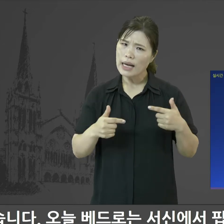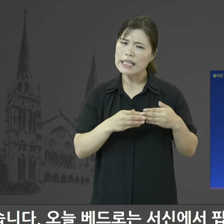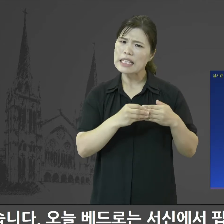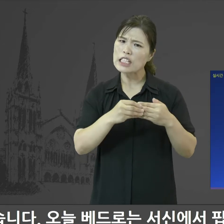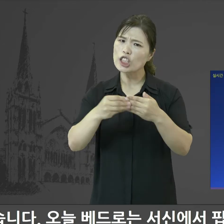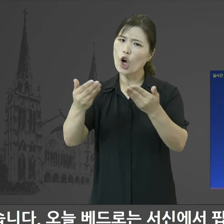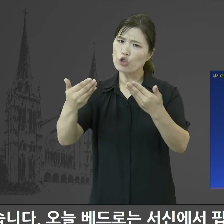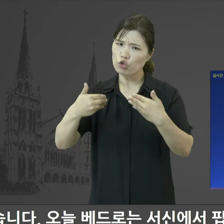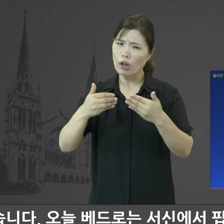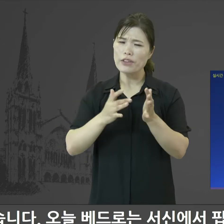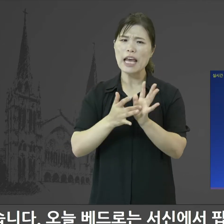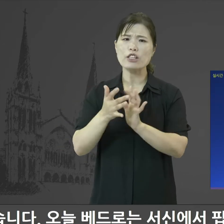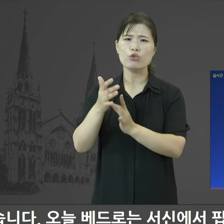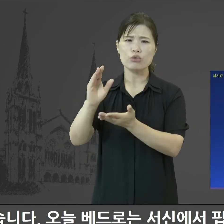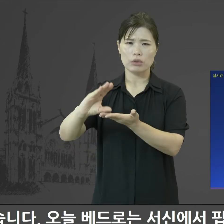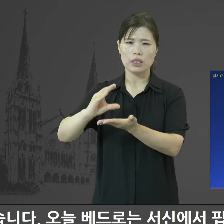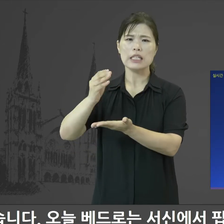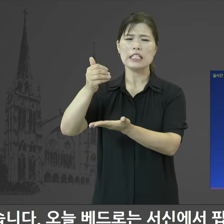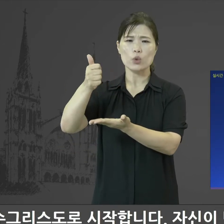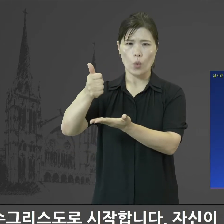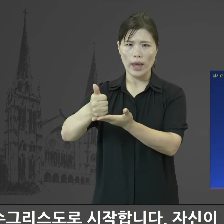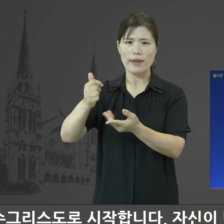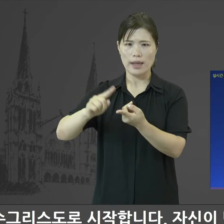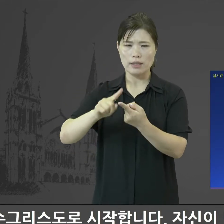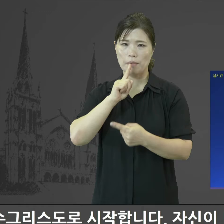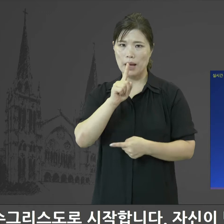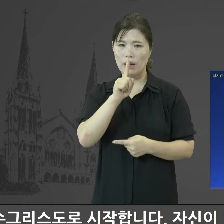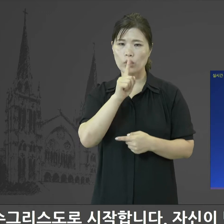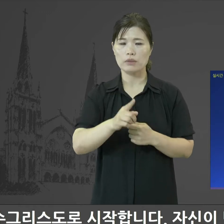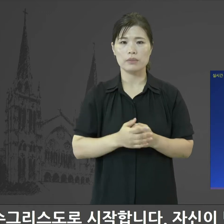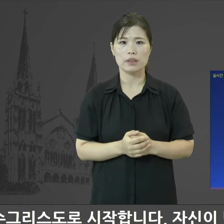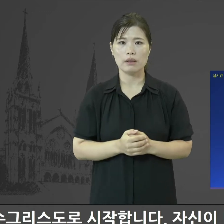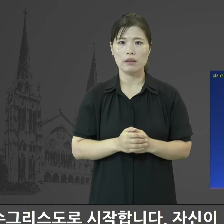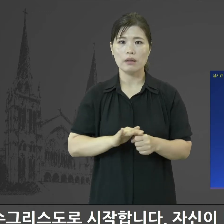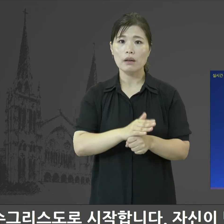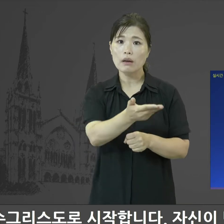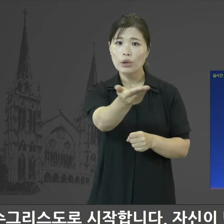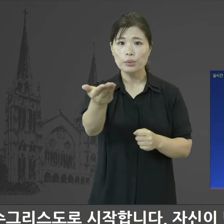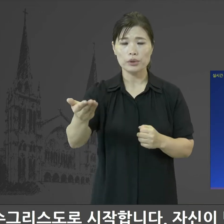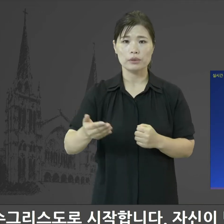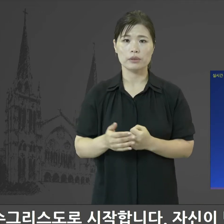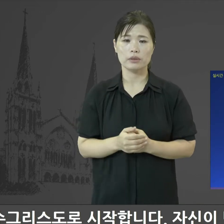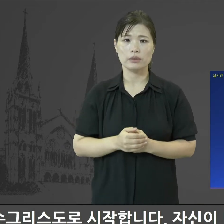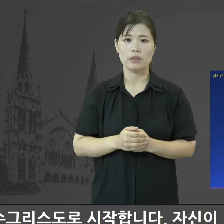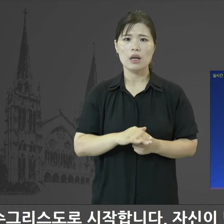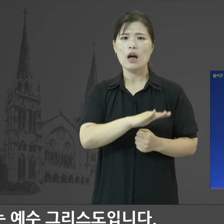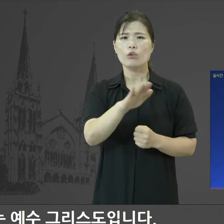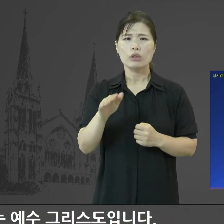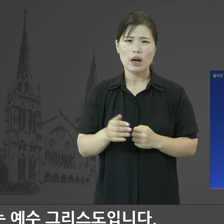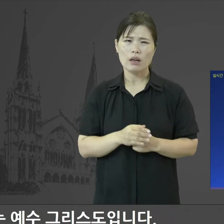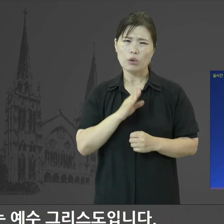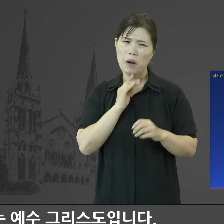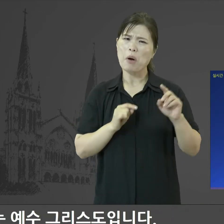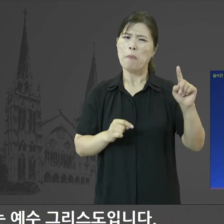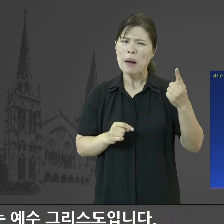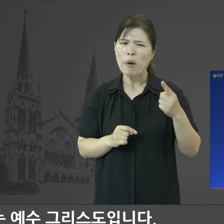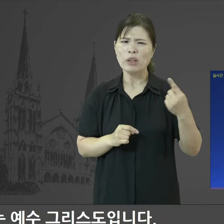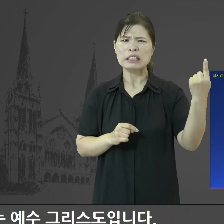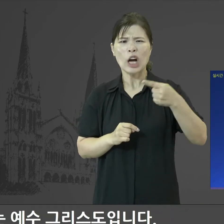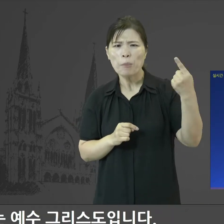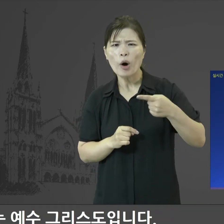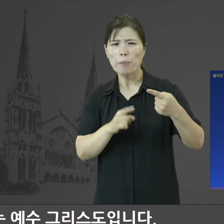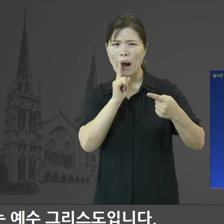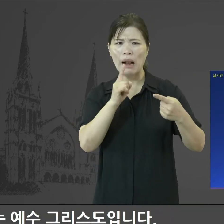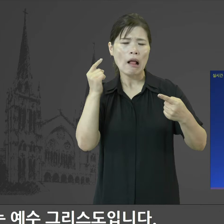이름 예수 그리스도였습니다. 사랑하는 여러분, 우리가 100번, 1000번 평생을